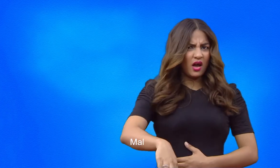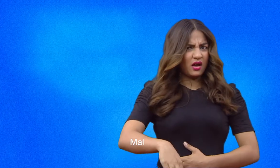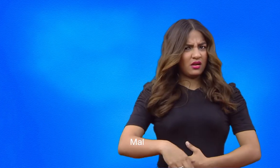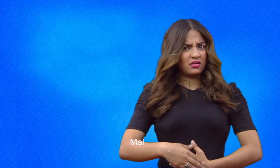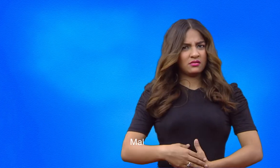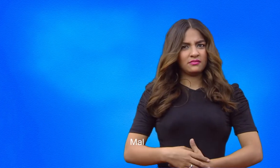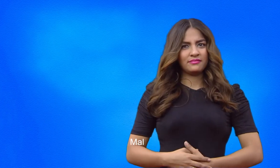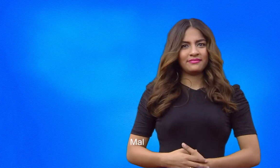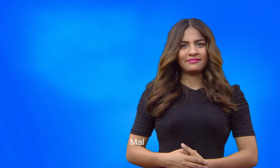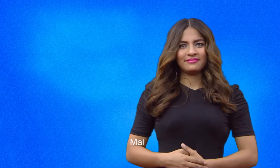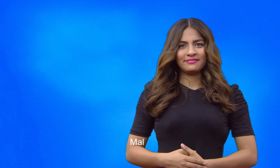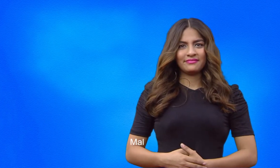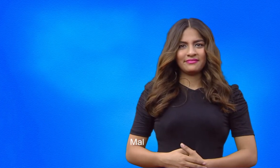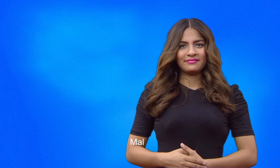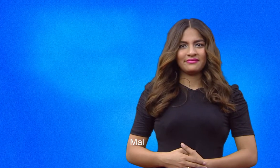Mal.